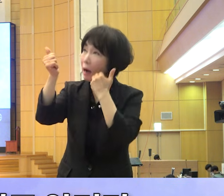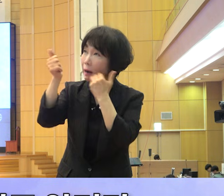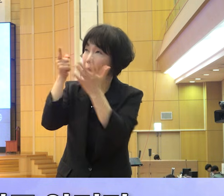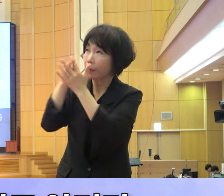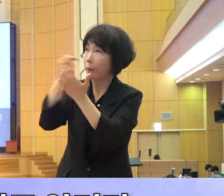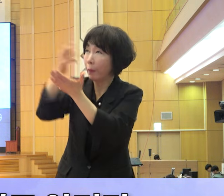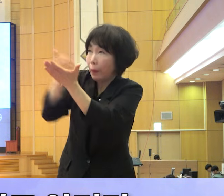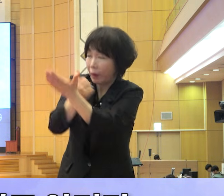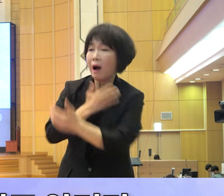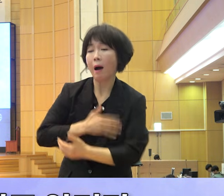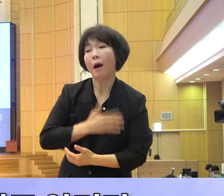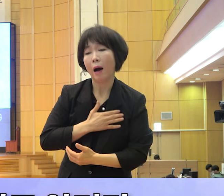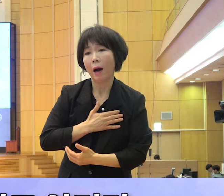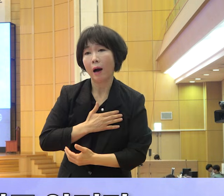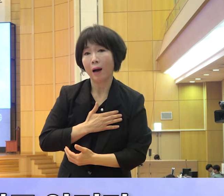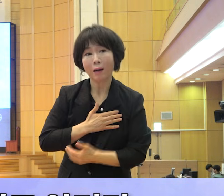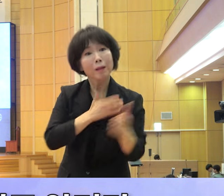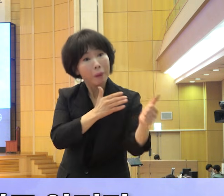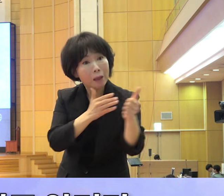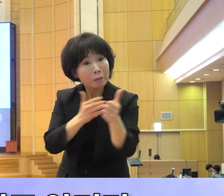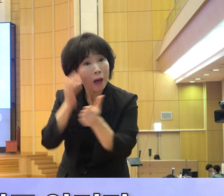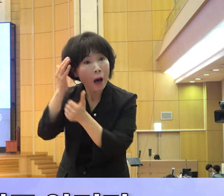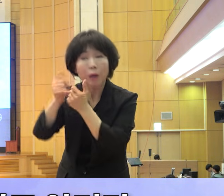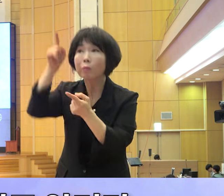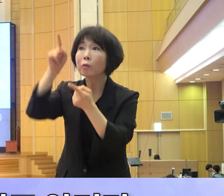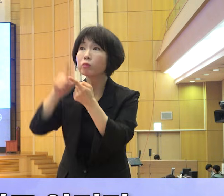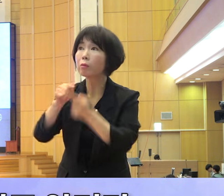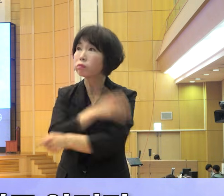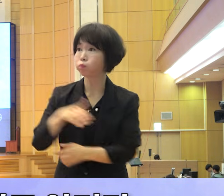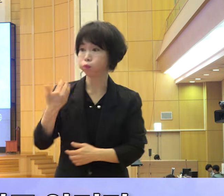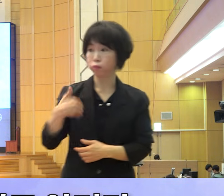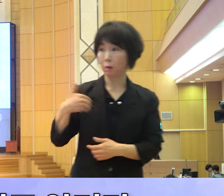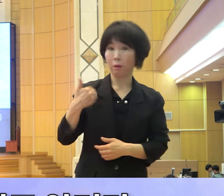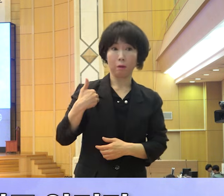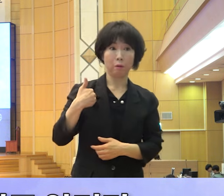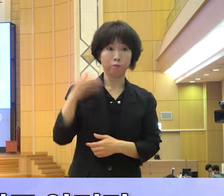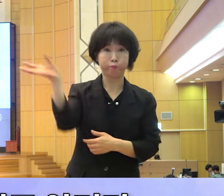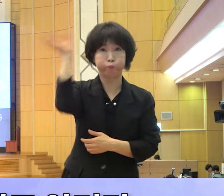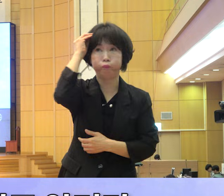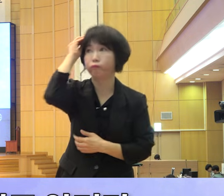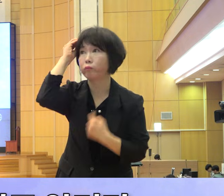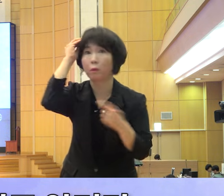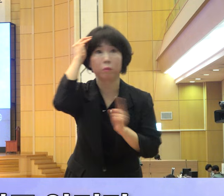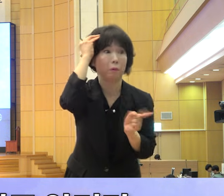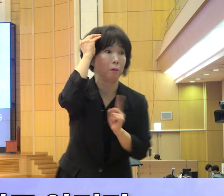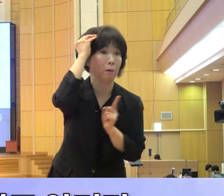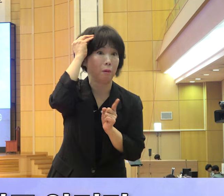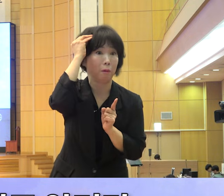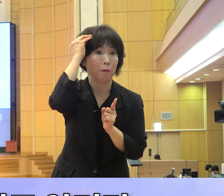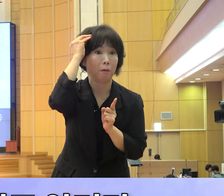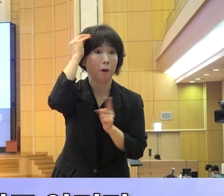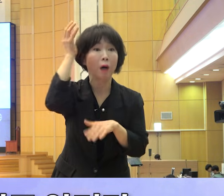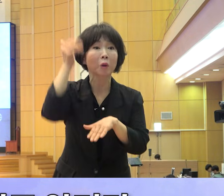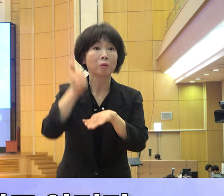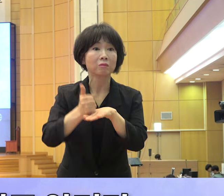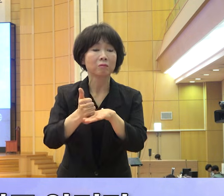알지 못하는 이 무지한 사람들은 한마디로 말하면 사망이